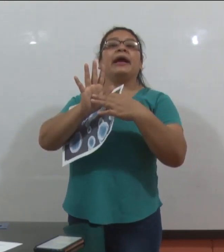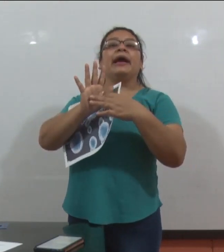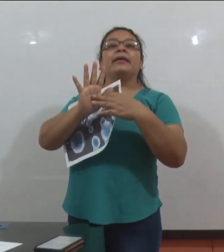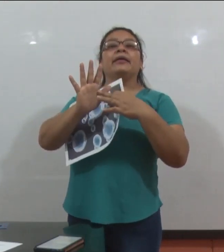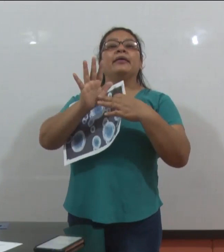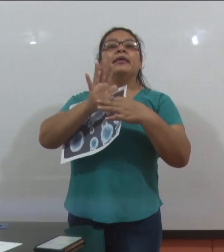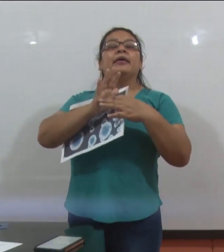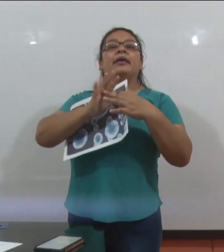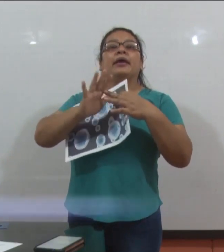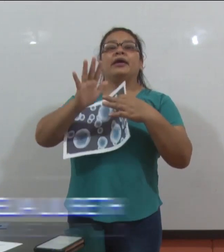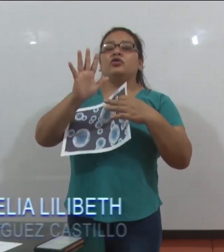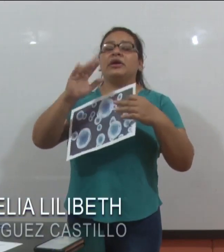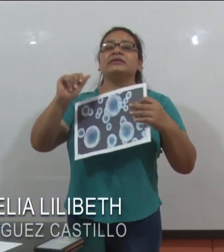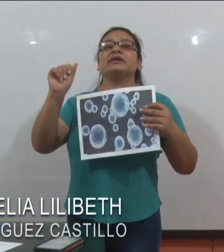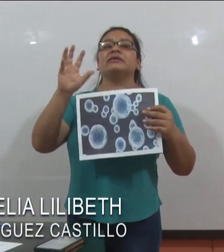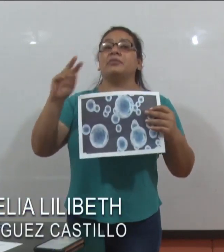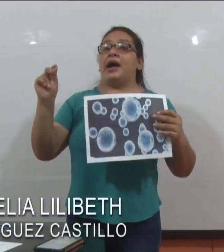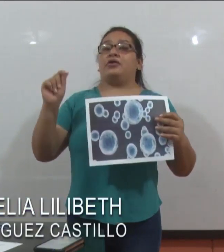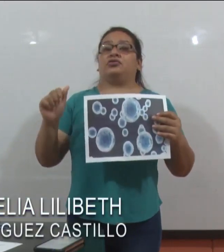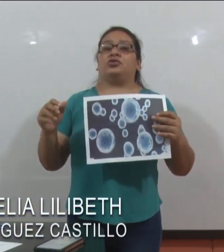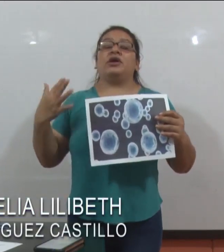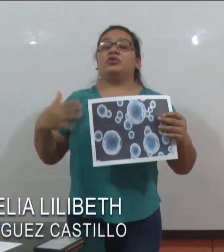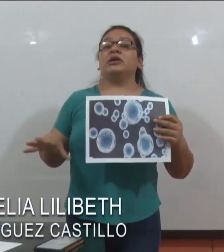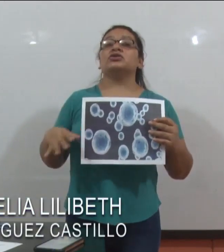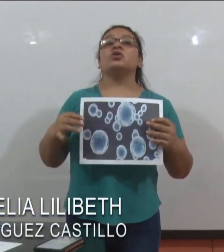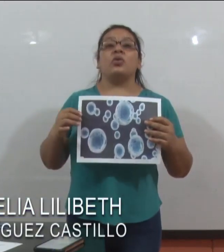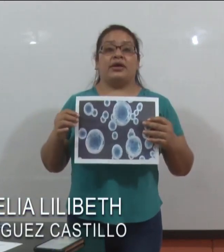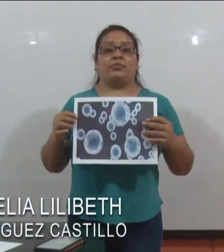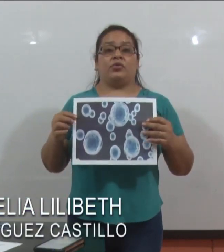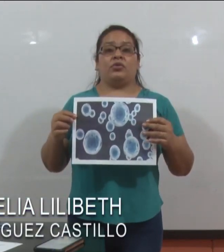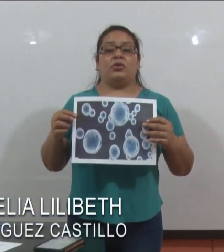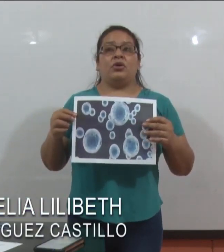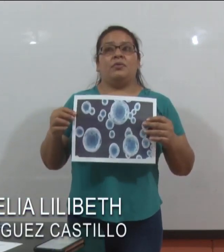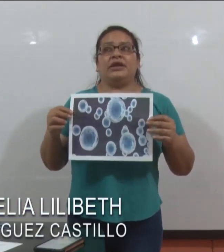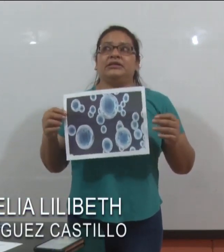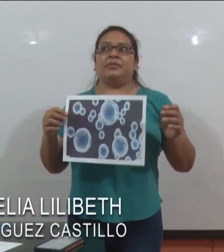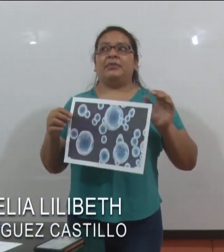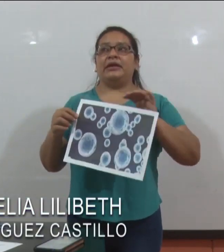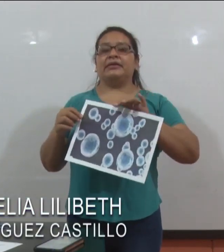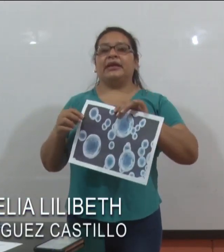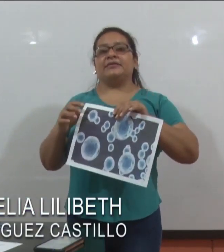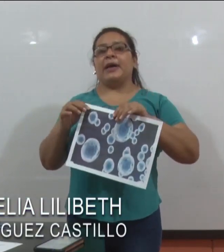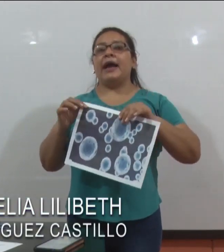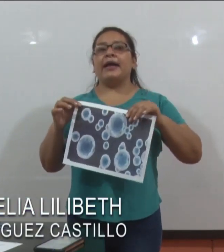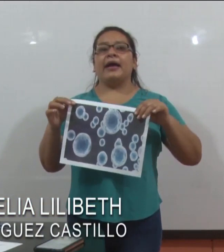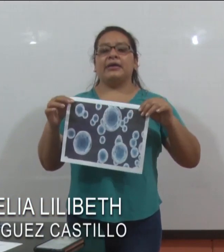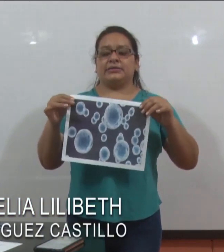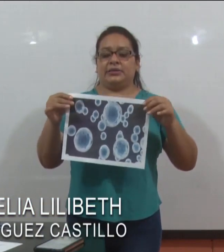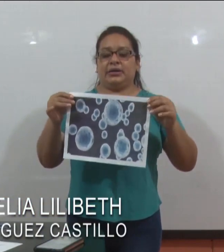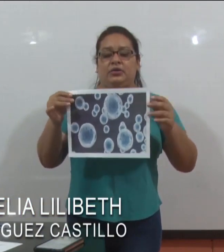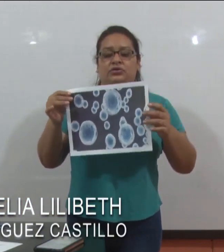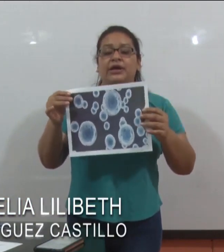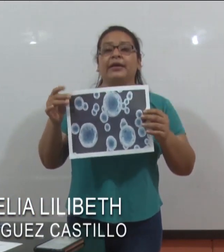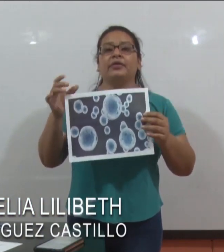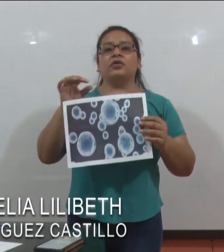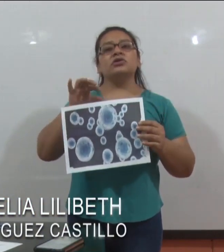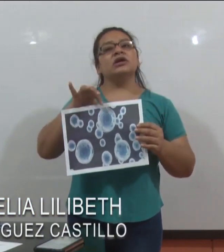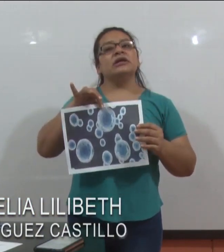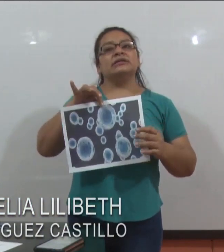pegar en nuestras manos o en nuestro cuerpo. Principalmente en las vacas, en los cerdos, se